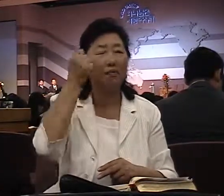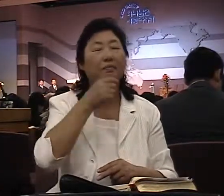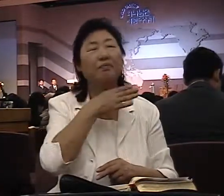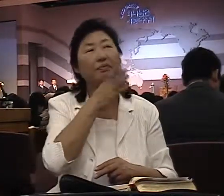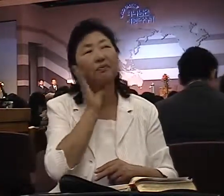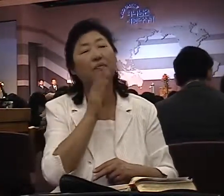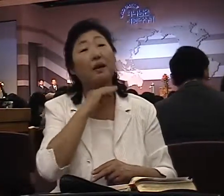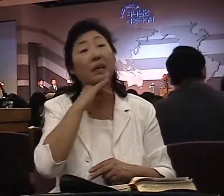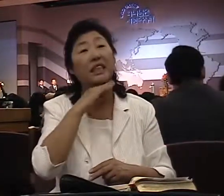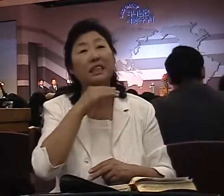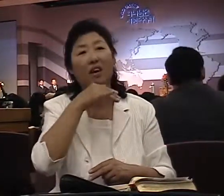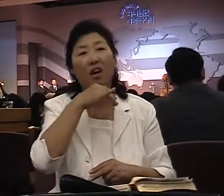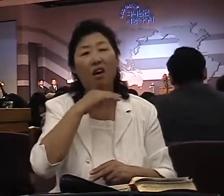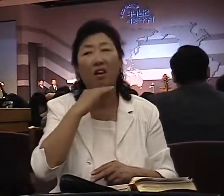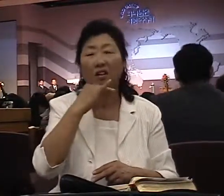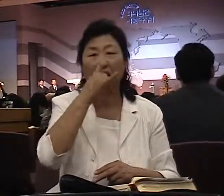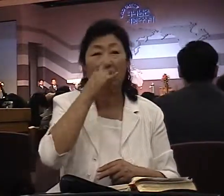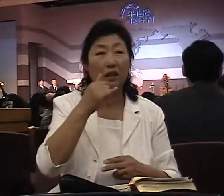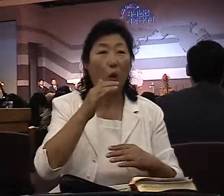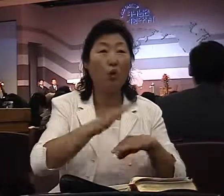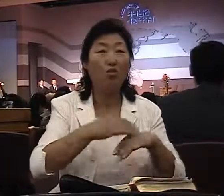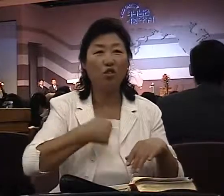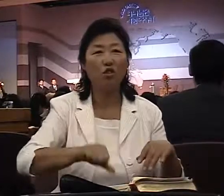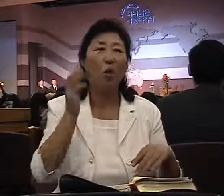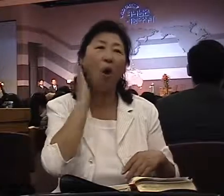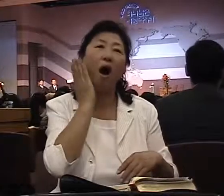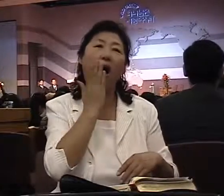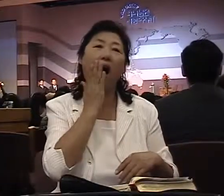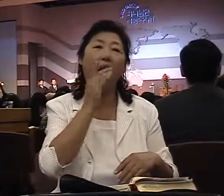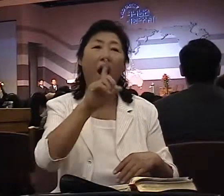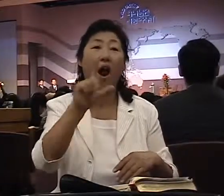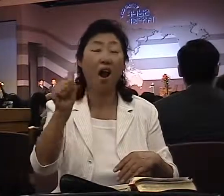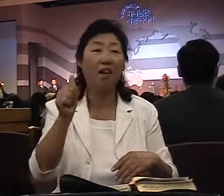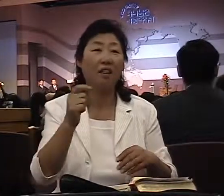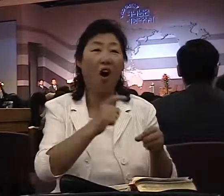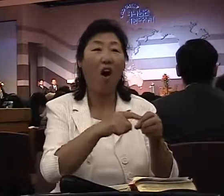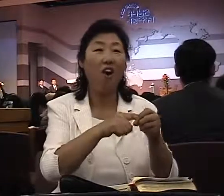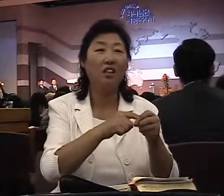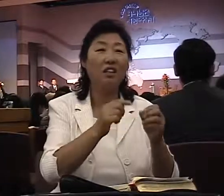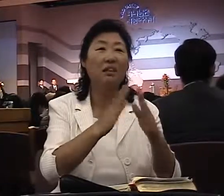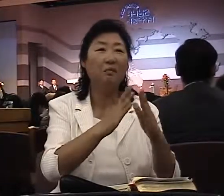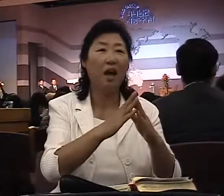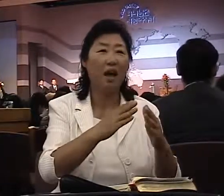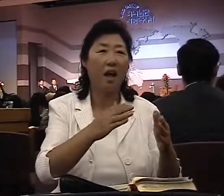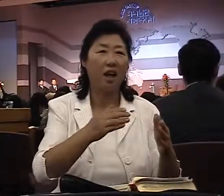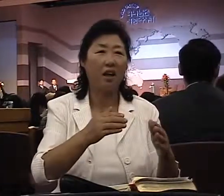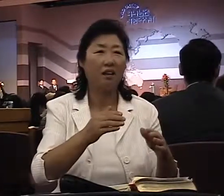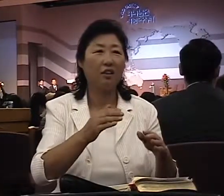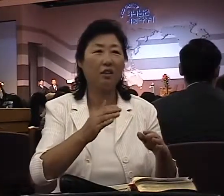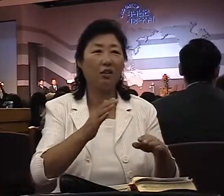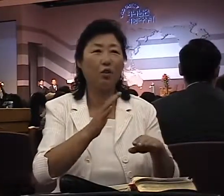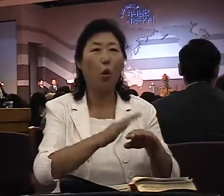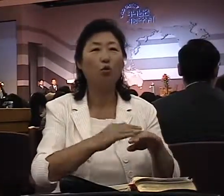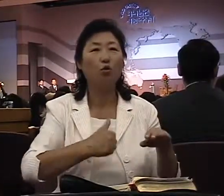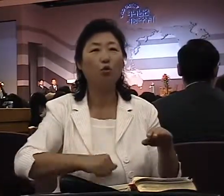제자훈련 금도 도장에 보내지 마시고요. KYGT 제자훈련에 많이 주시면